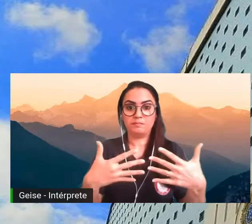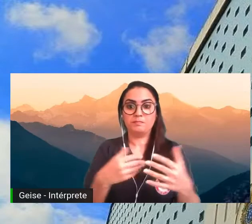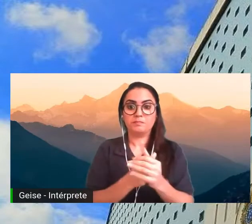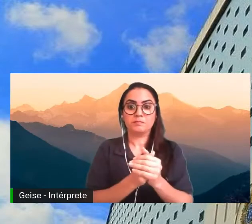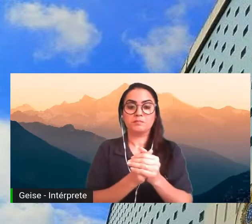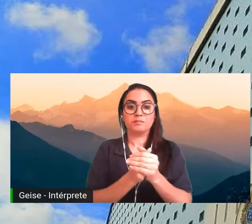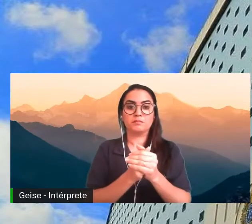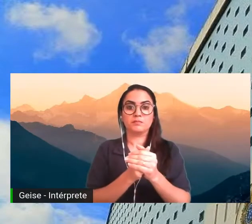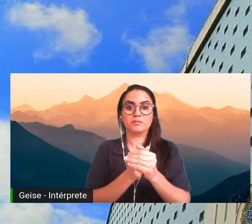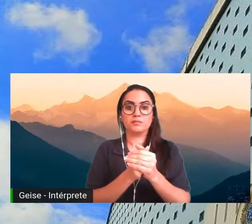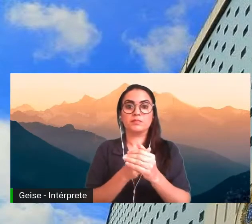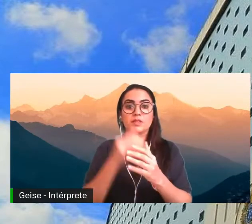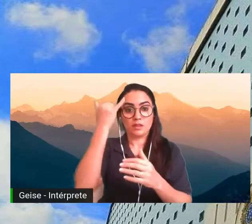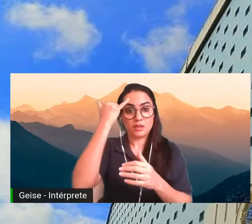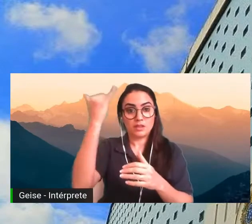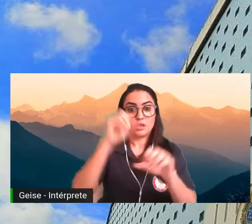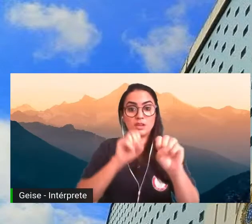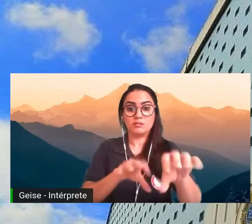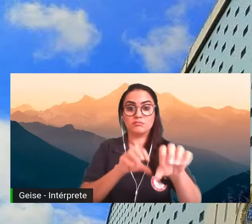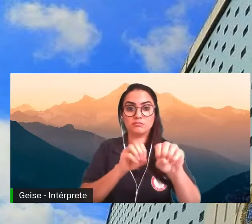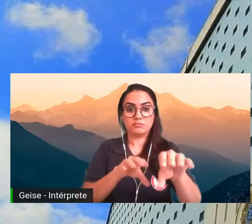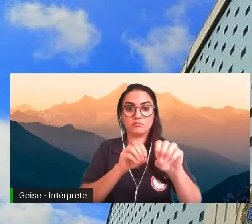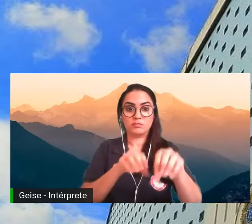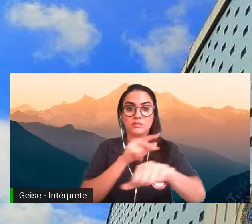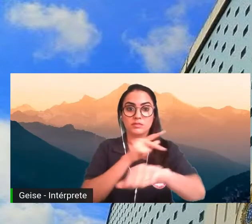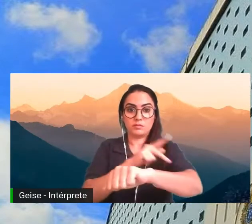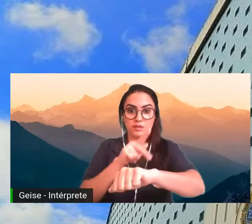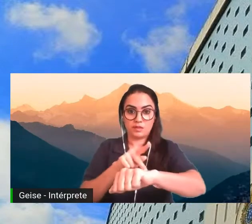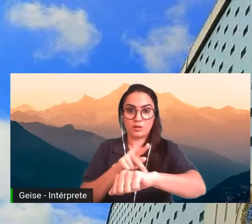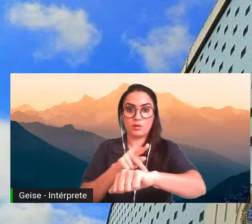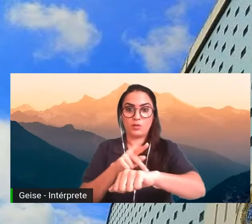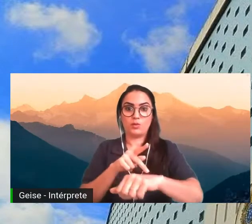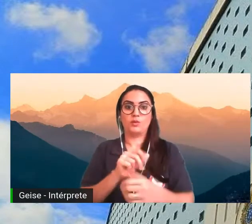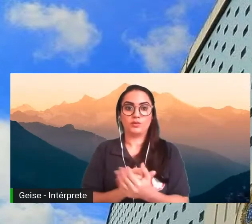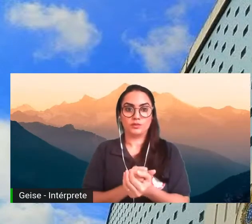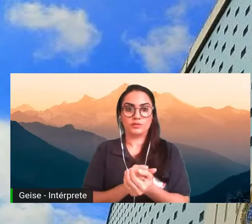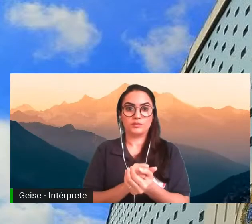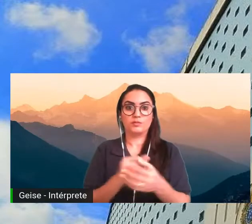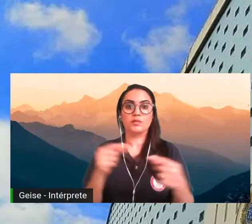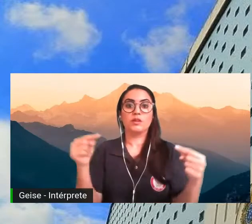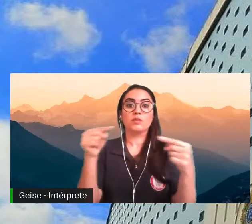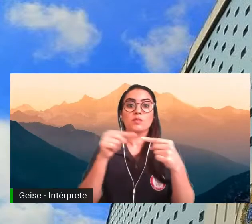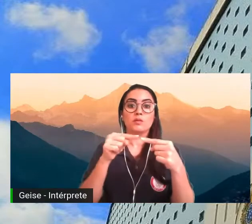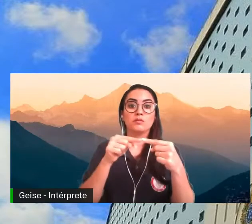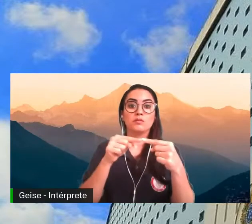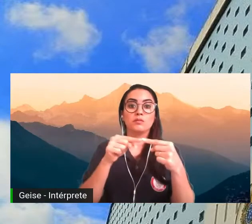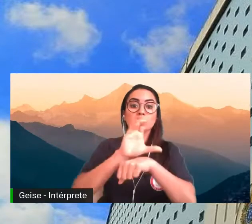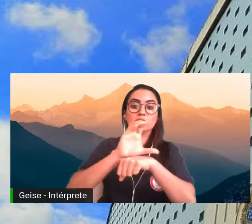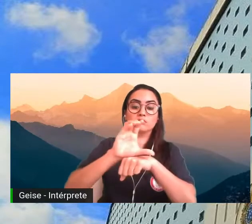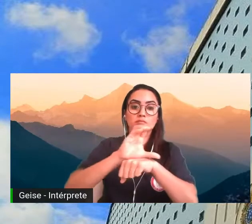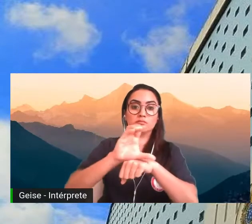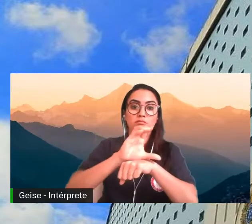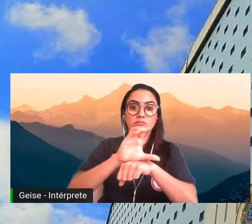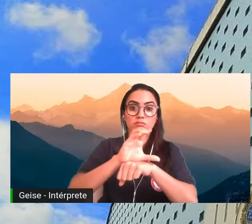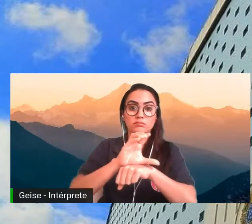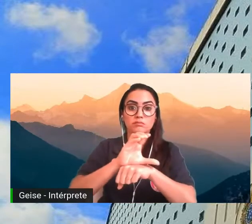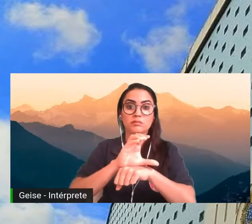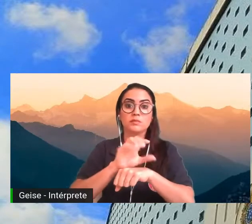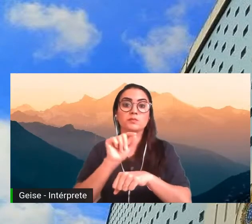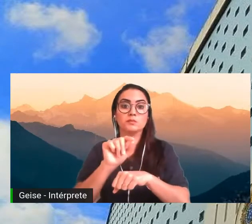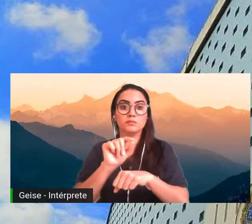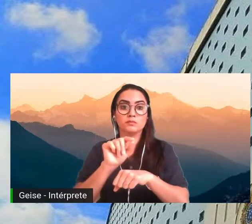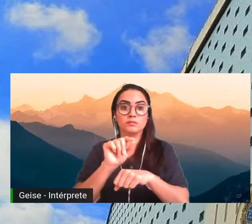pedagógicas. Nada mais legítimo ao princípio constitucional do que o pluralismo de ideias e de